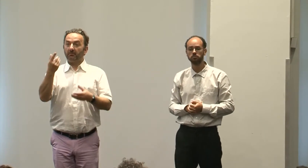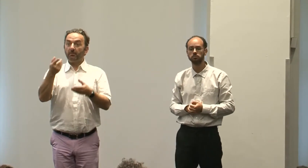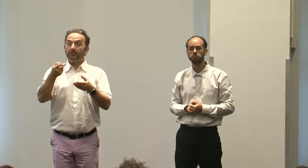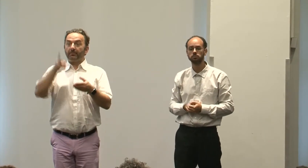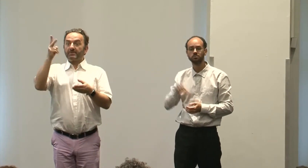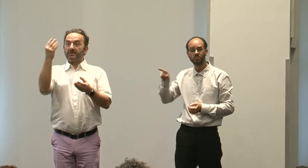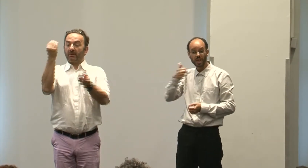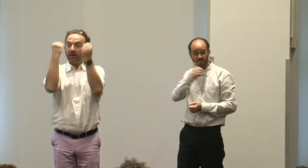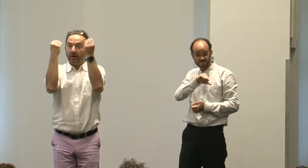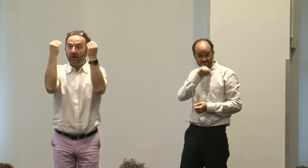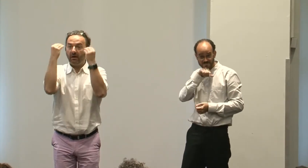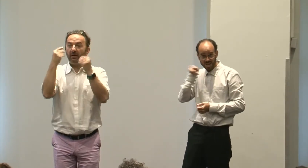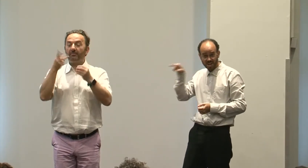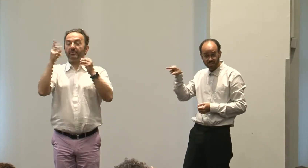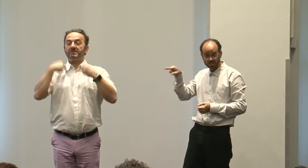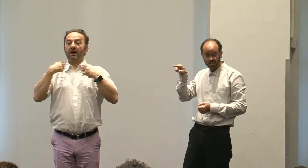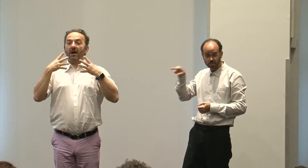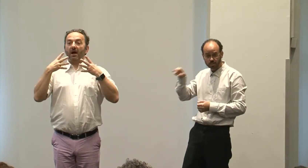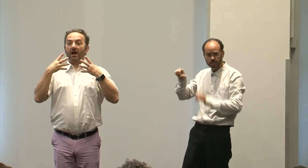escrevendo.